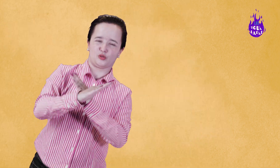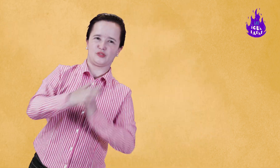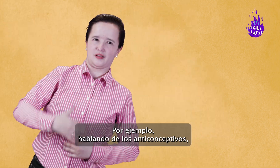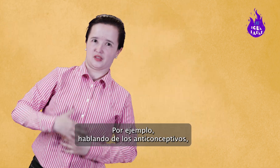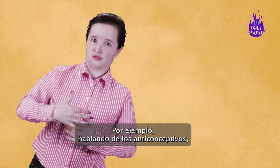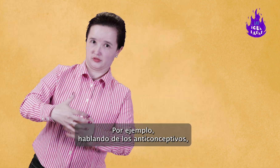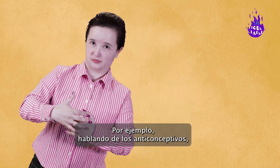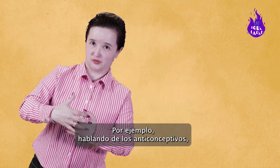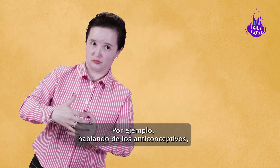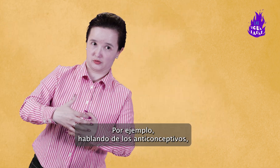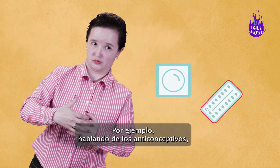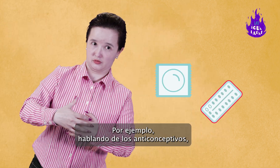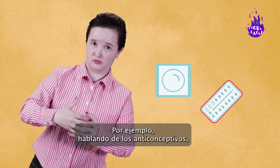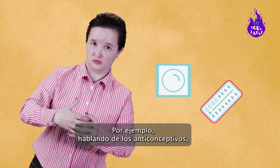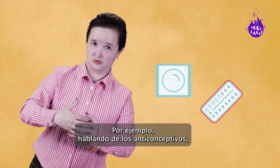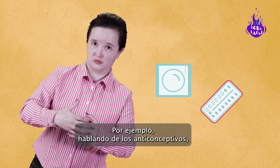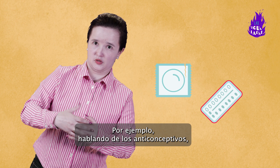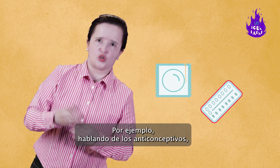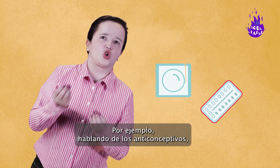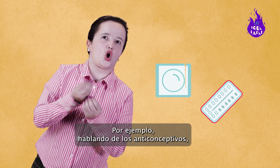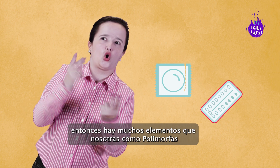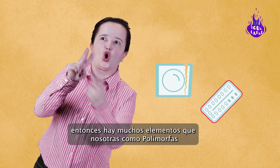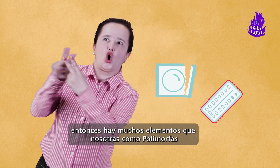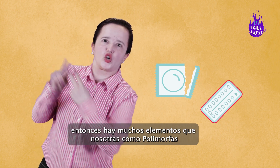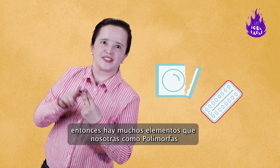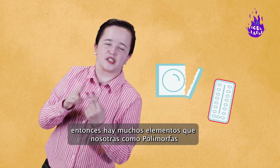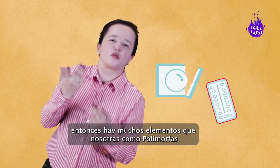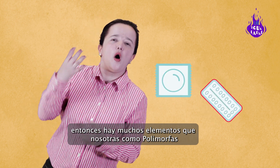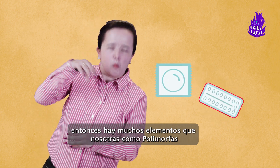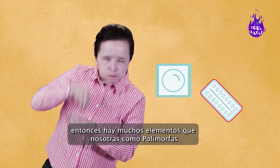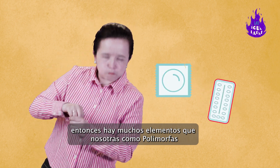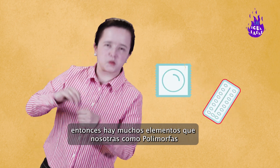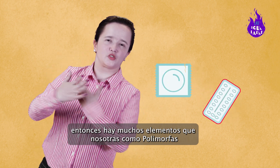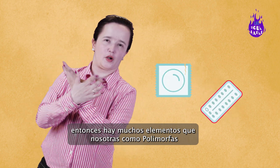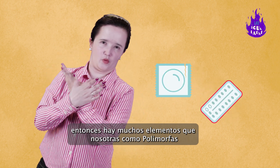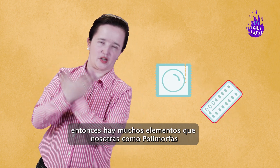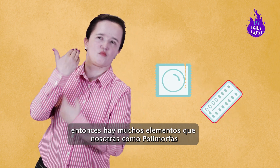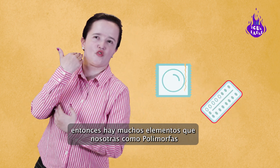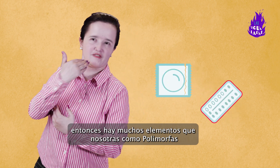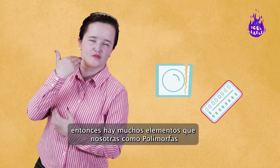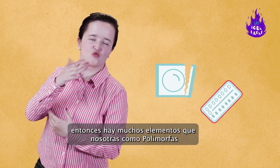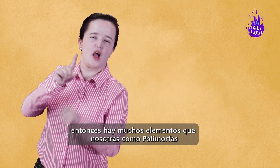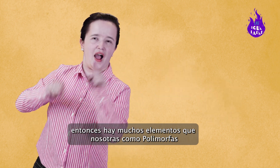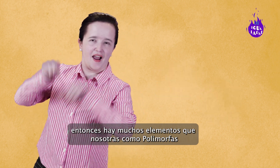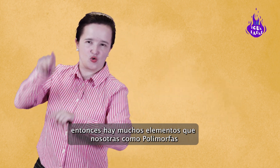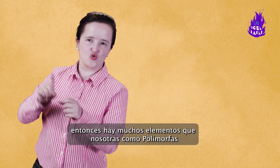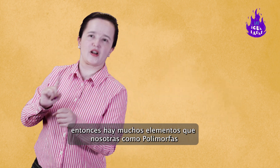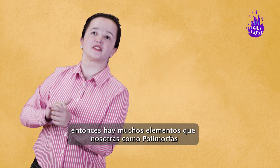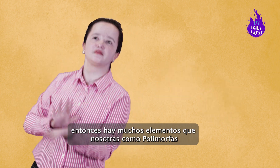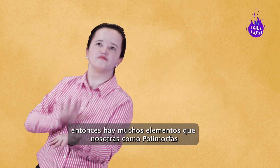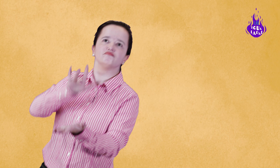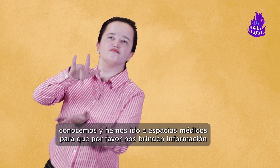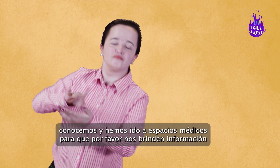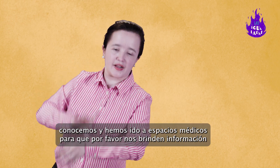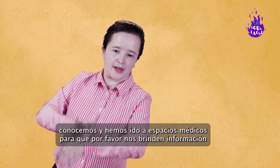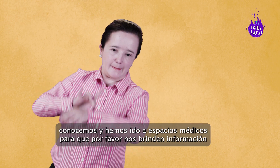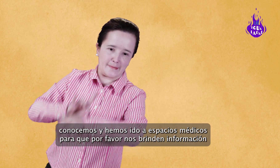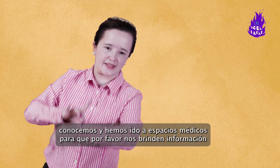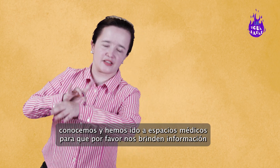Por ejemplo, hablando de los anticonceptivos, entonces hay muchos elementos que nosotros como polimorfas conocemos y hemos